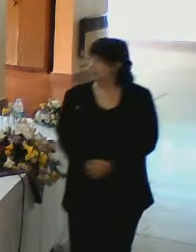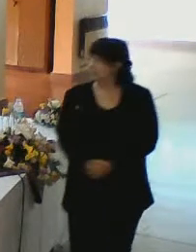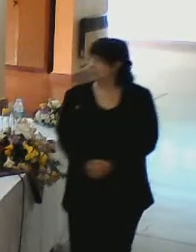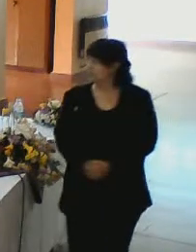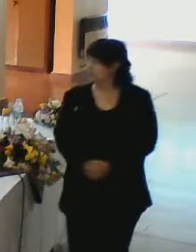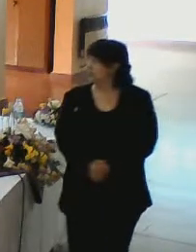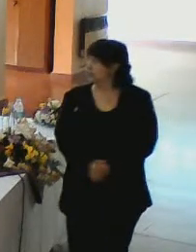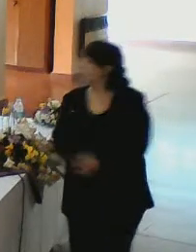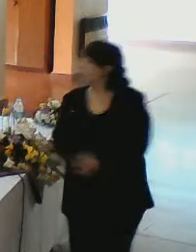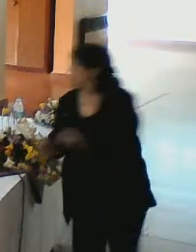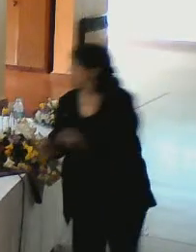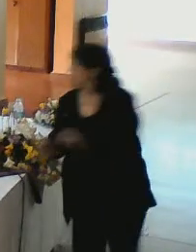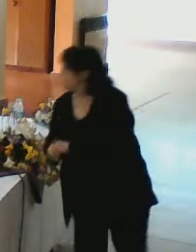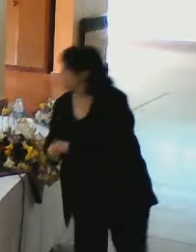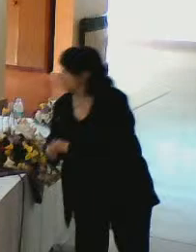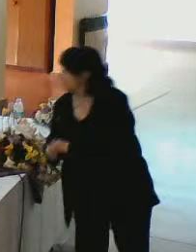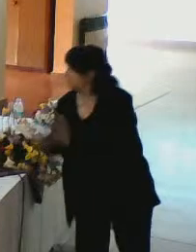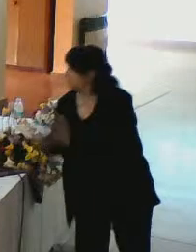Gracias.